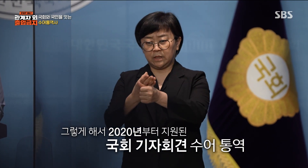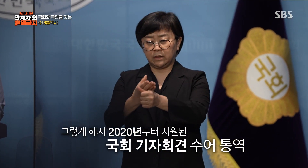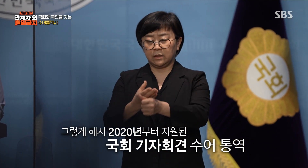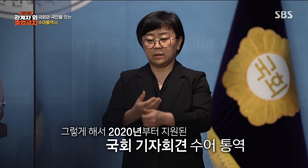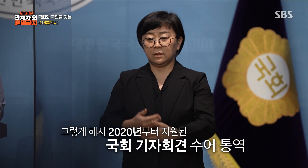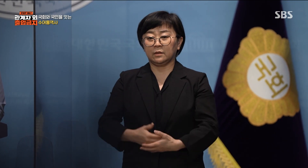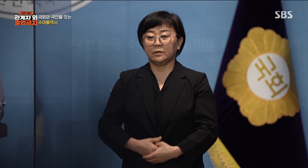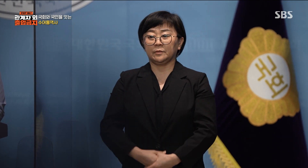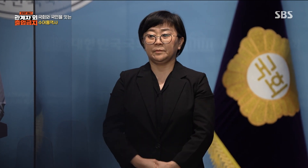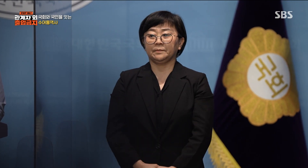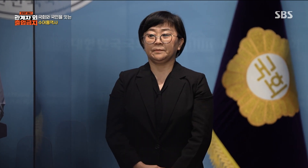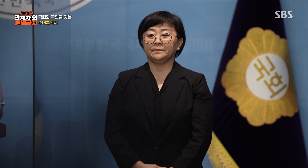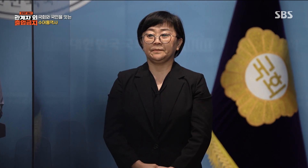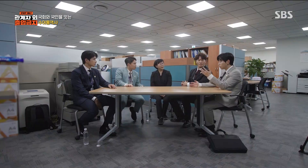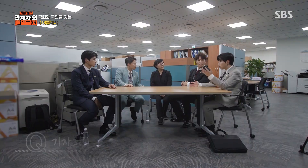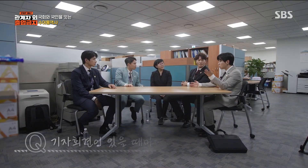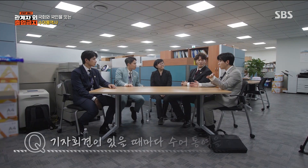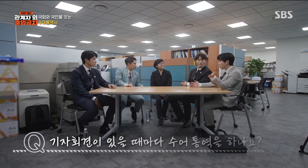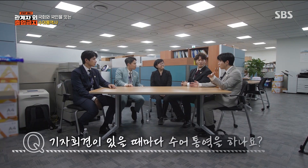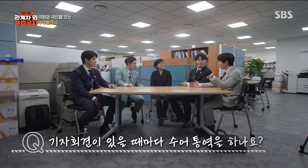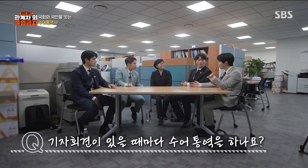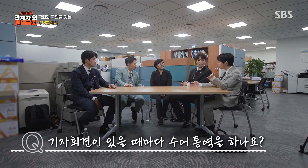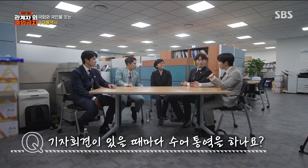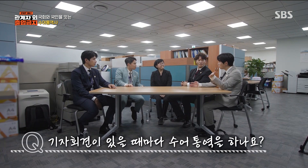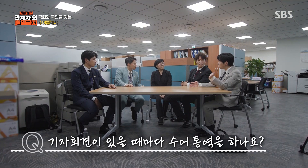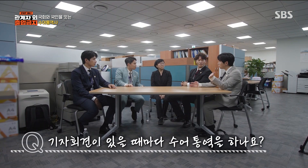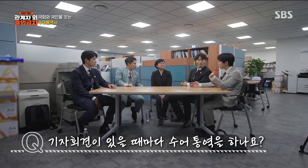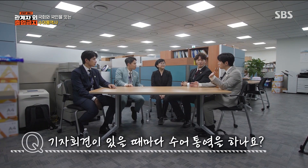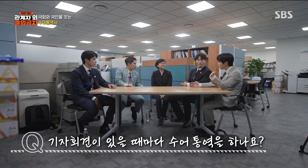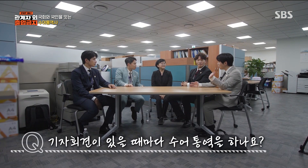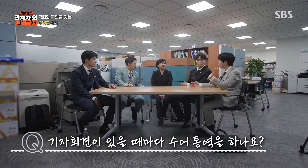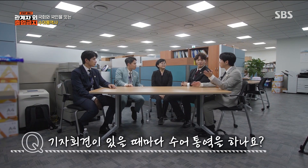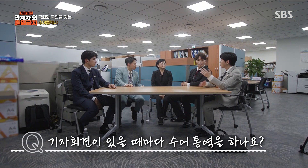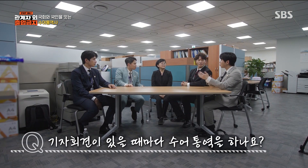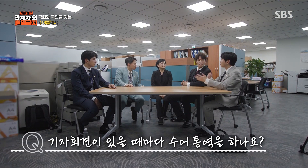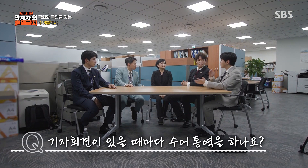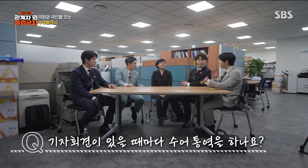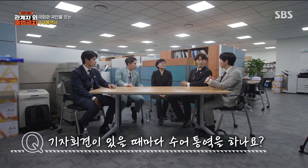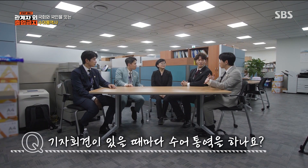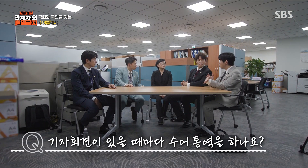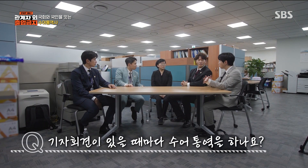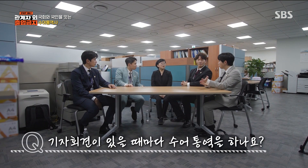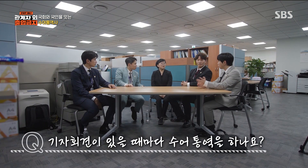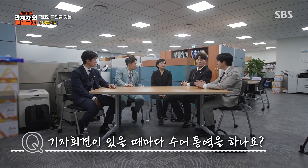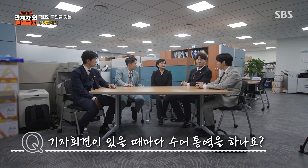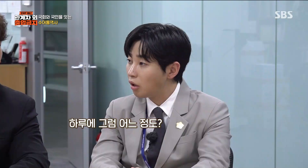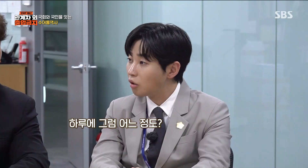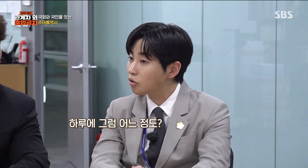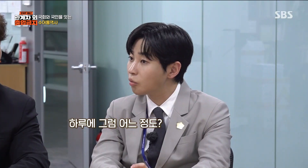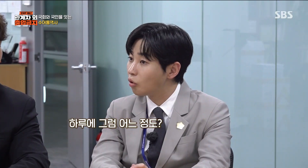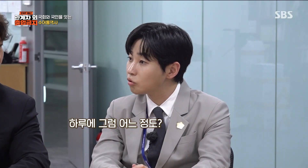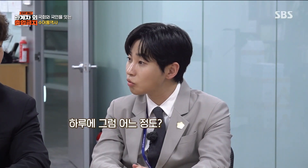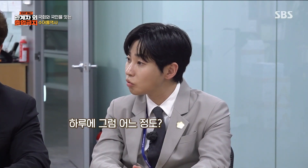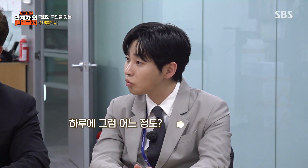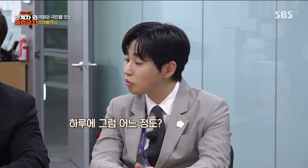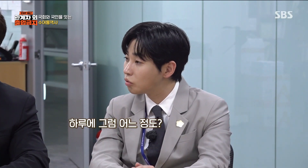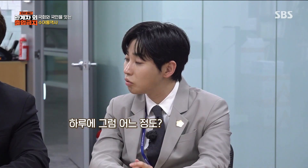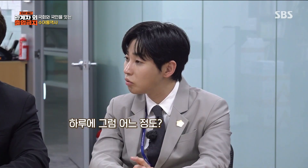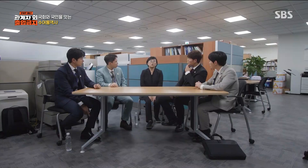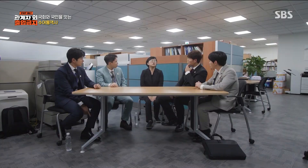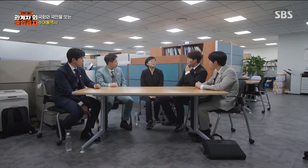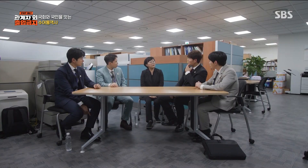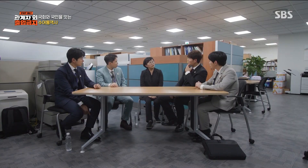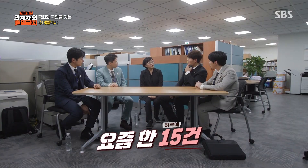그러면 기자회견이 여기 있을 때마다 계속 계셔야겠네요? 하루에 그럼 어느 정도?